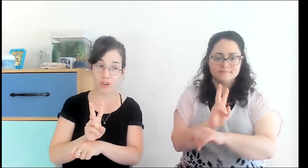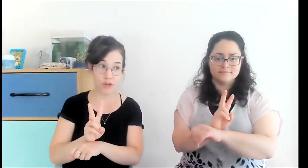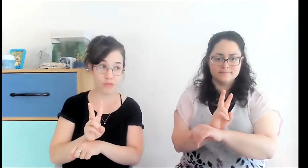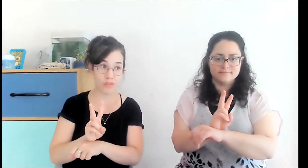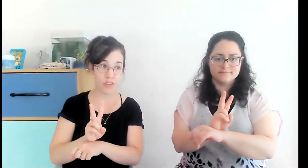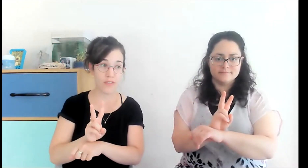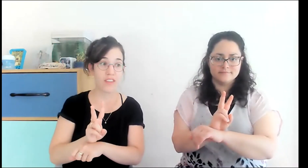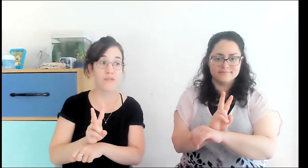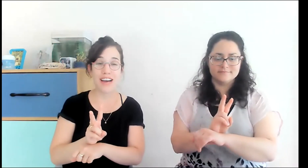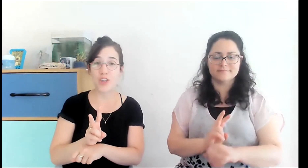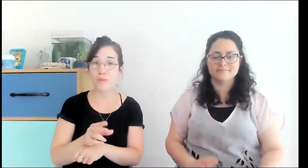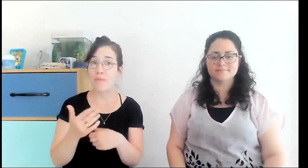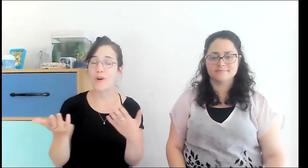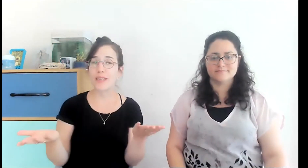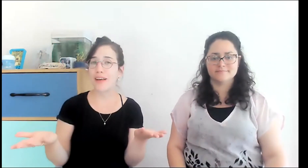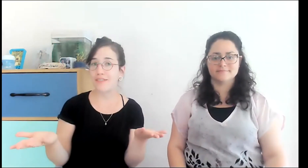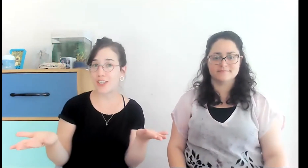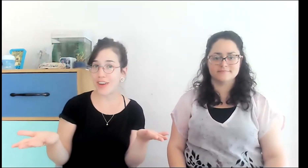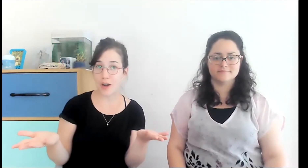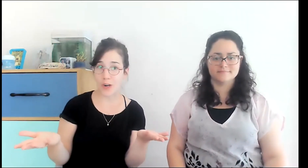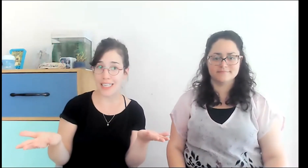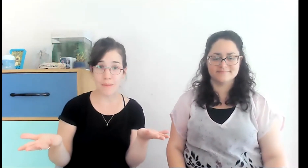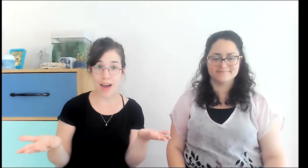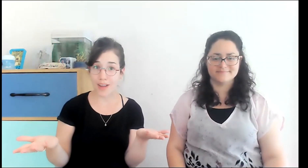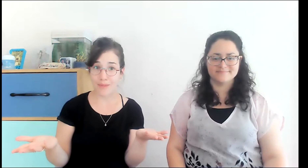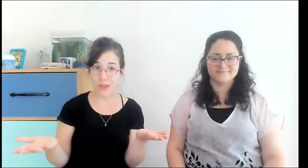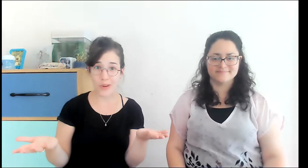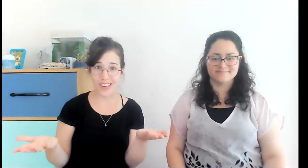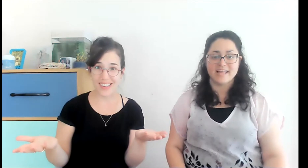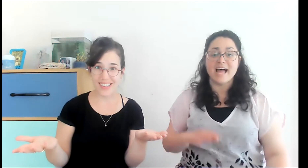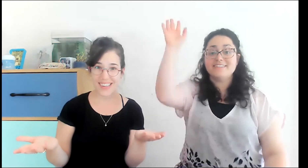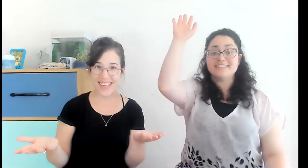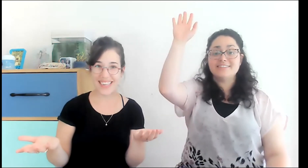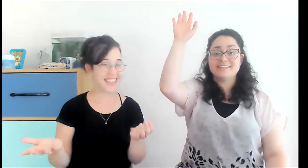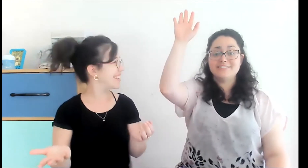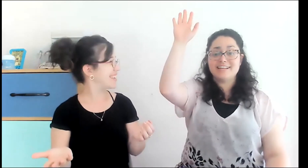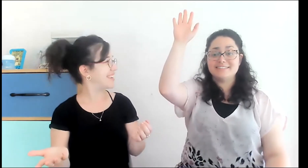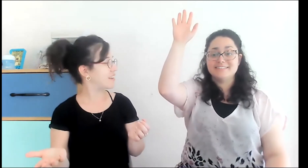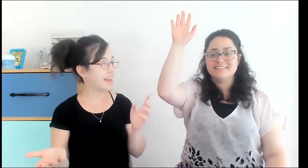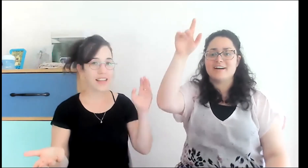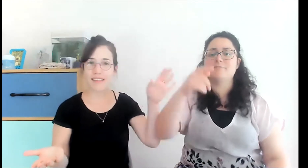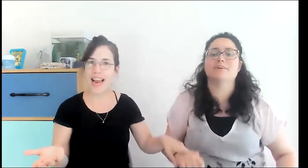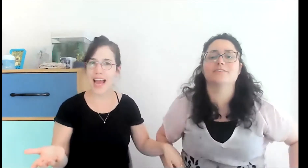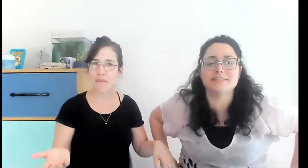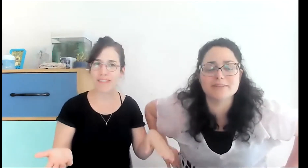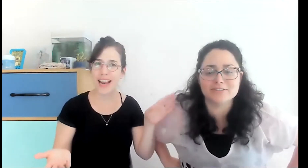הטוב. ואז עוד פעם, איך עושים על הדבש ועל העוקץ, על המר והמתוק? אני יודעת, אני יודעת, אני יודעת. רגע, אבל מי